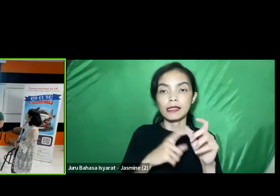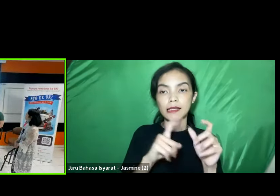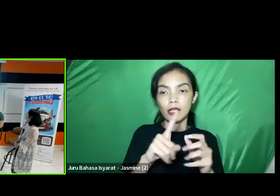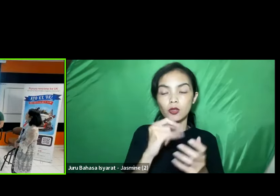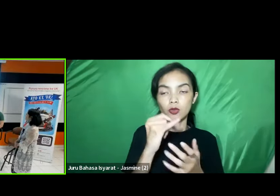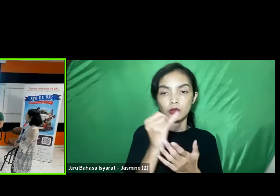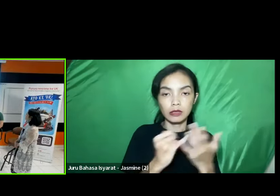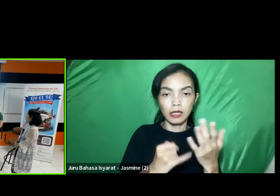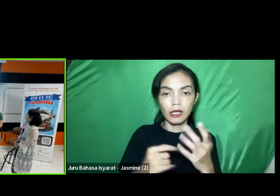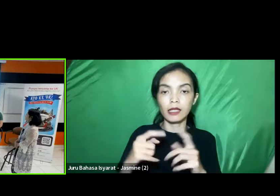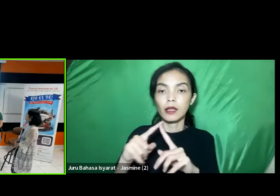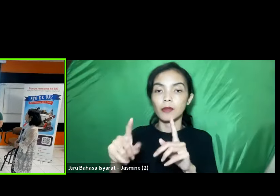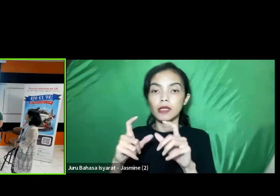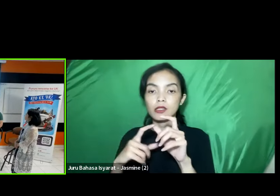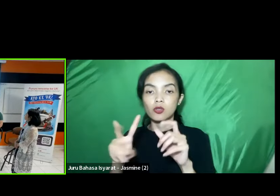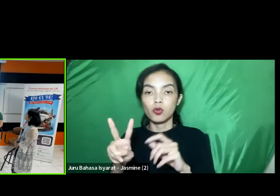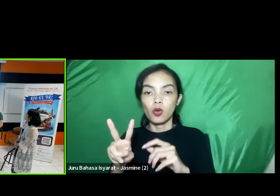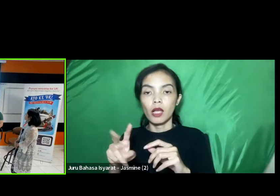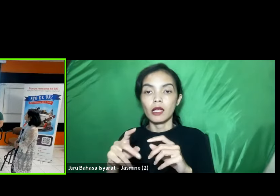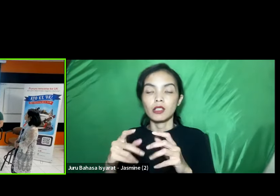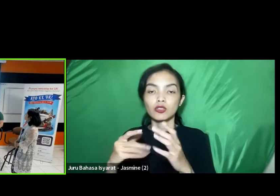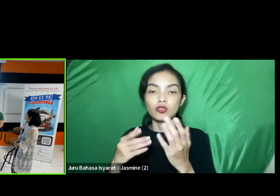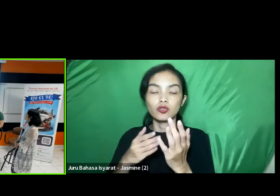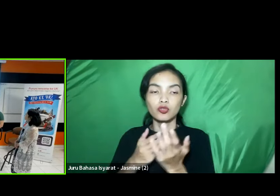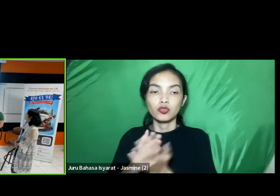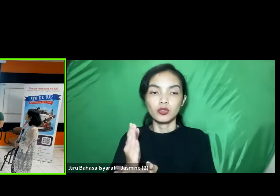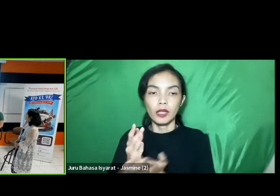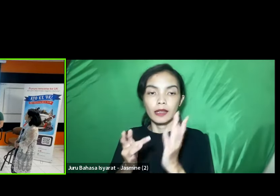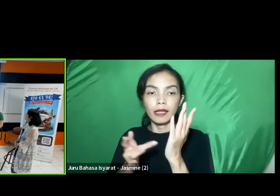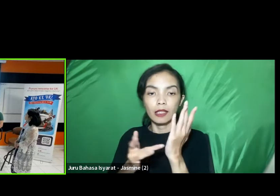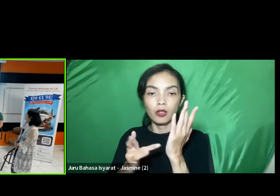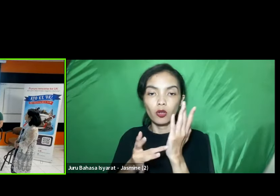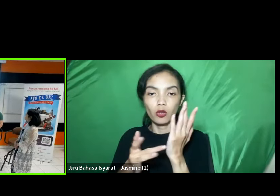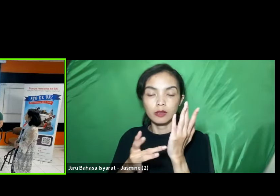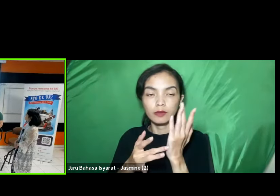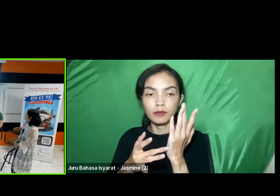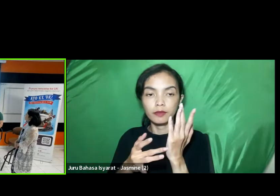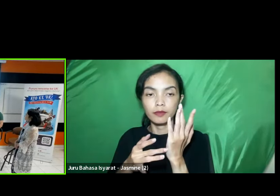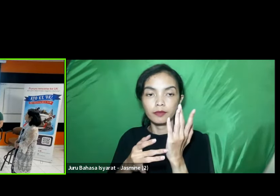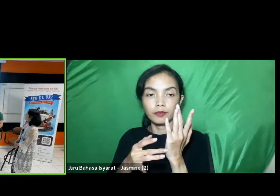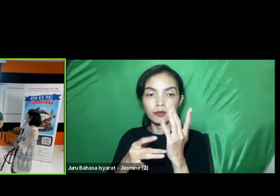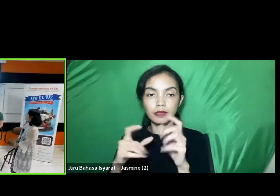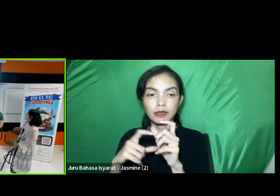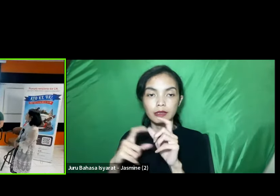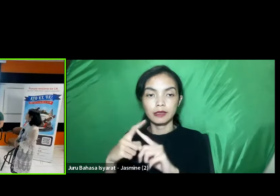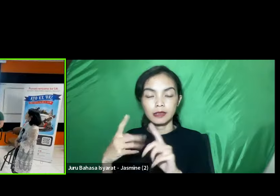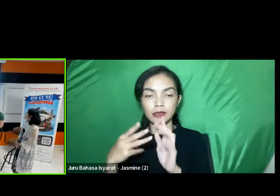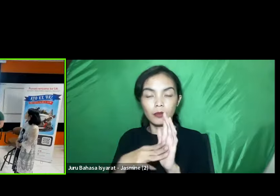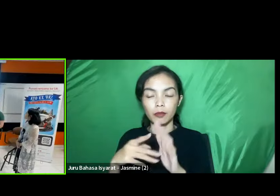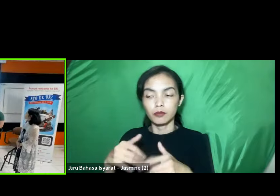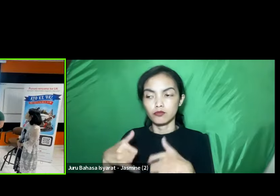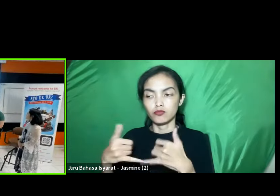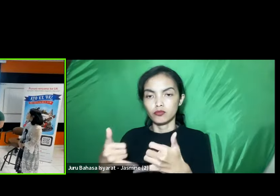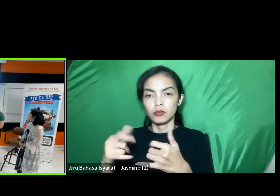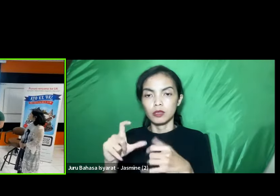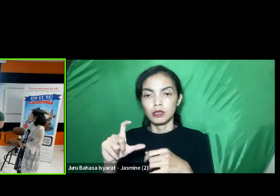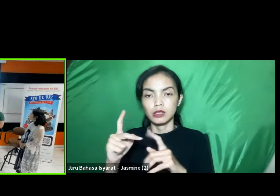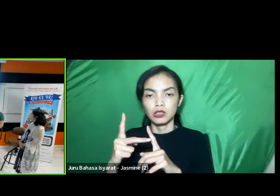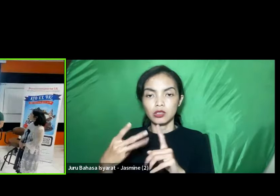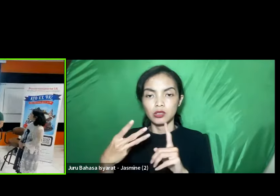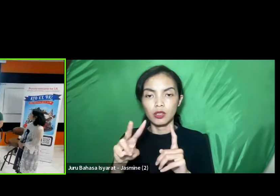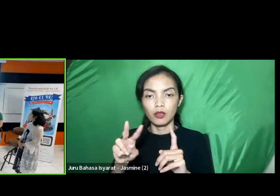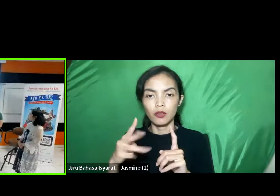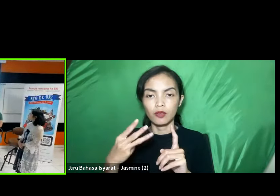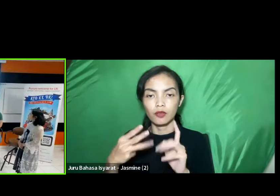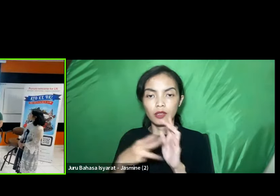stem e jurusan t Nah itu dia juga dapat sebenarnyaing jadi menurutku peluangnya masih